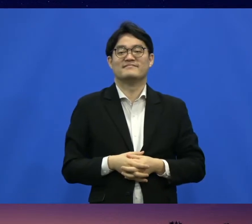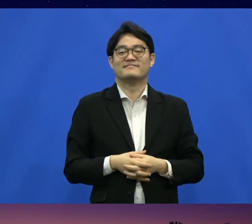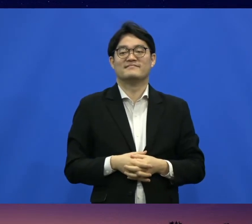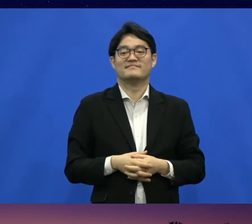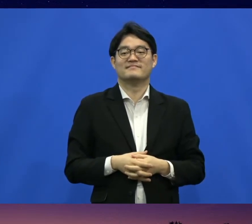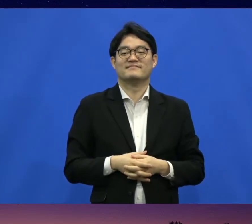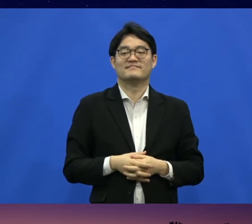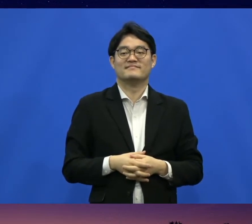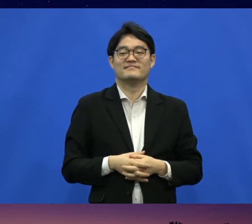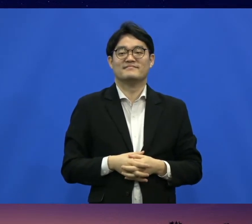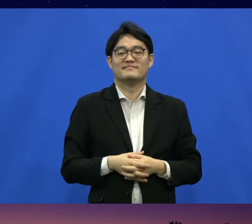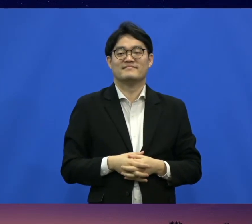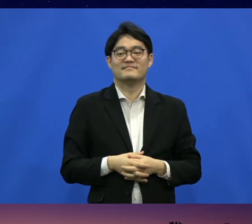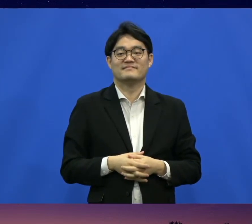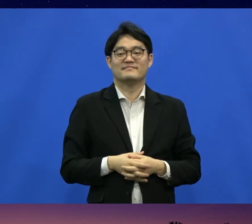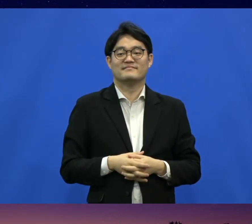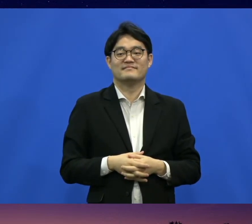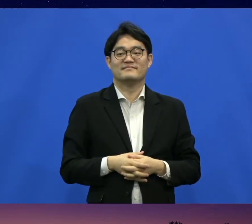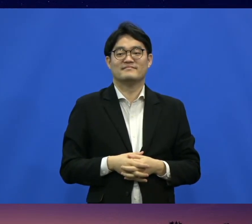네. 아이고.